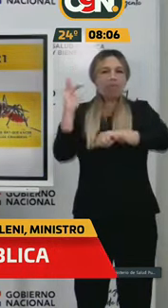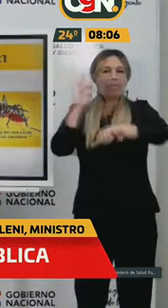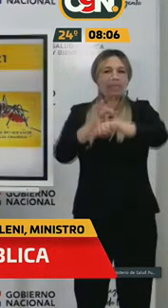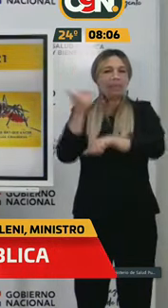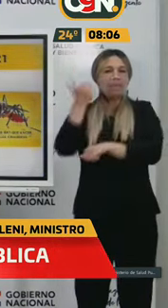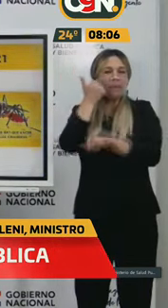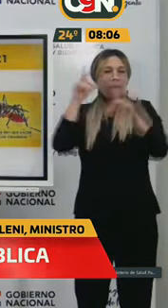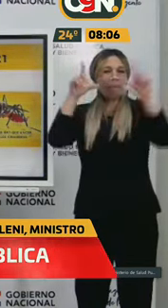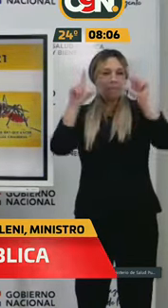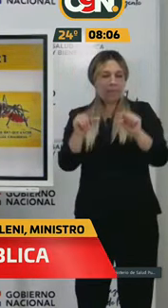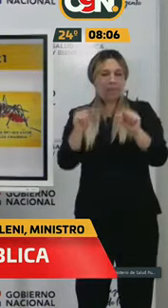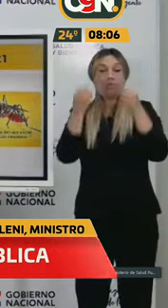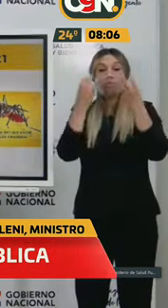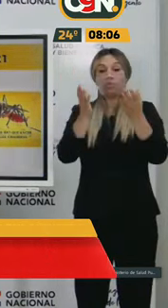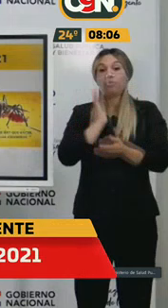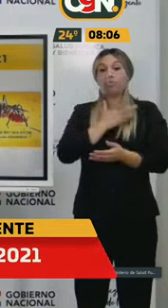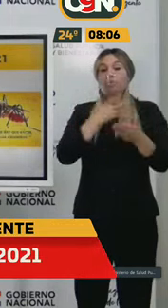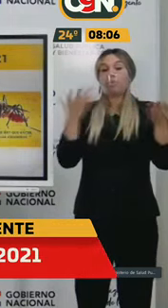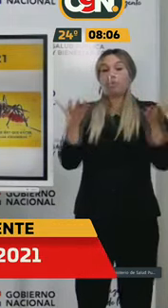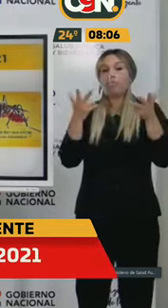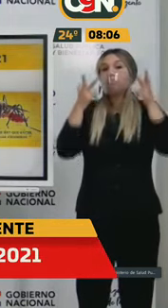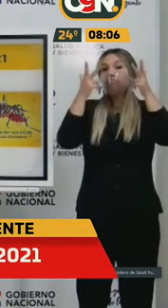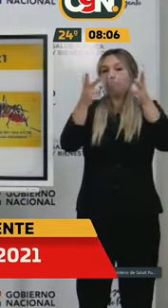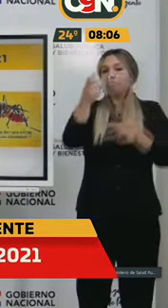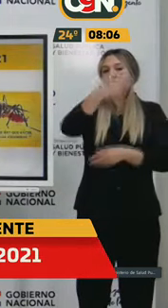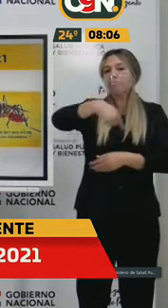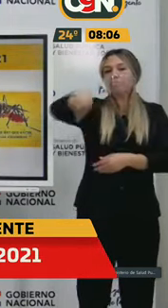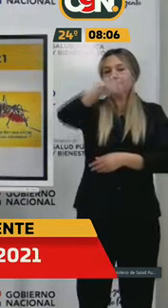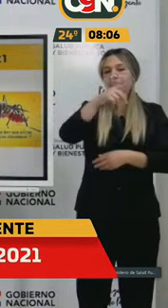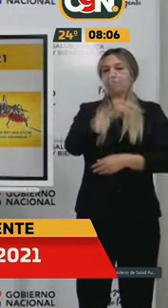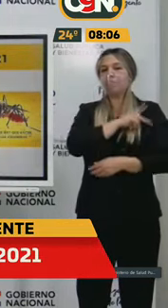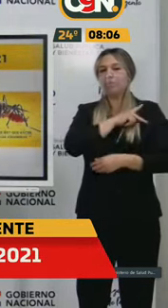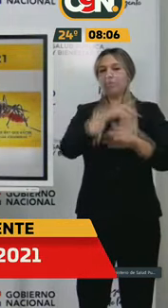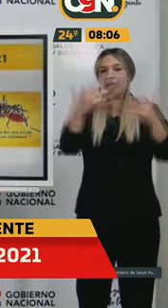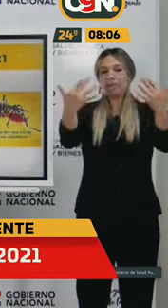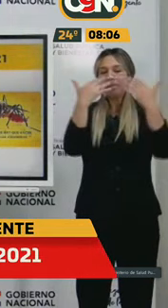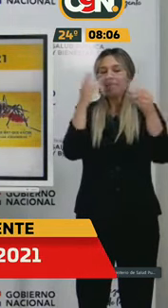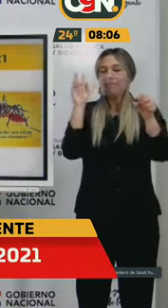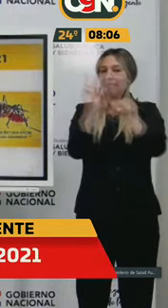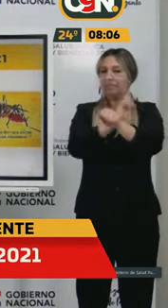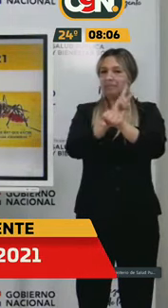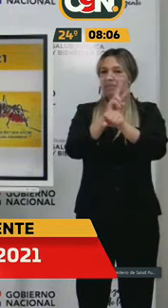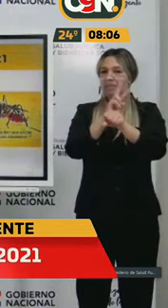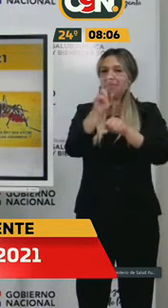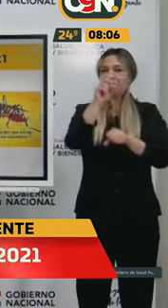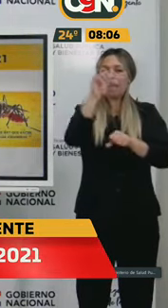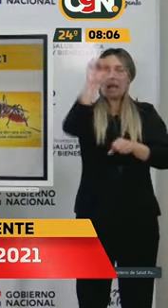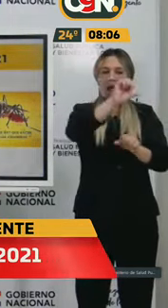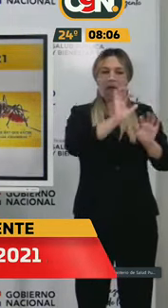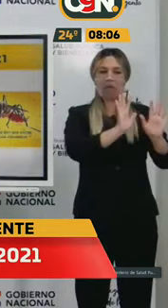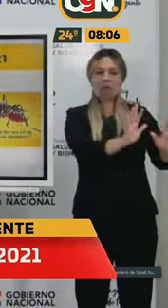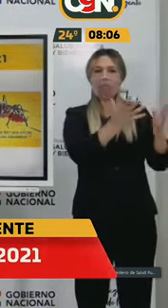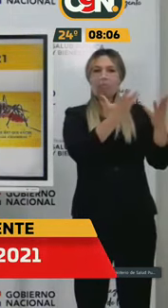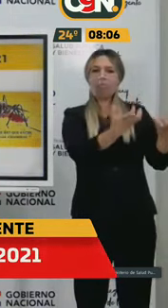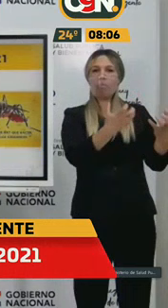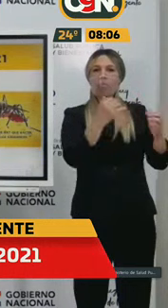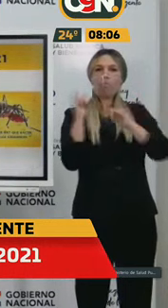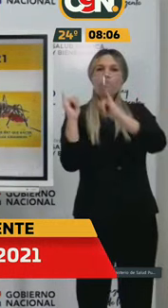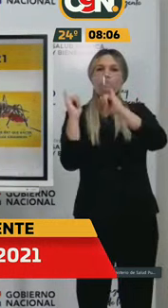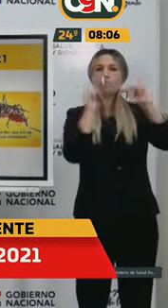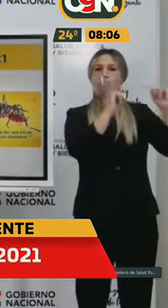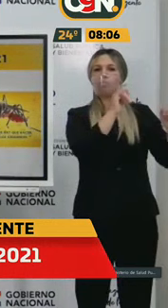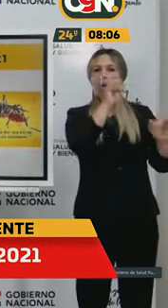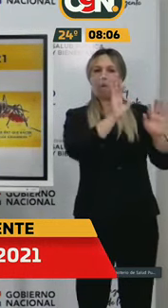más trasladar el mensaje a la población de que tenemos que cuidarnos, tenemos que eliminar esos criaderos, que es la única forma